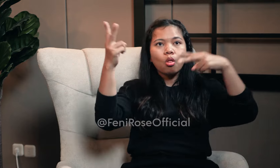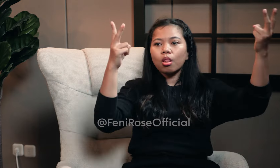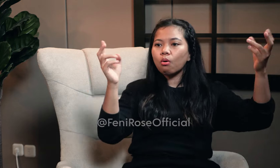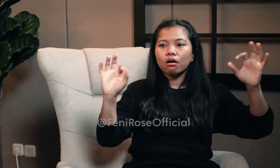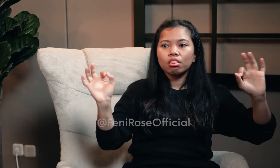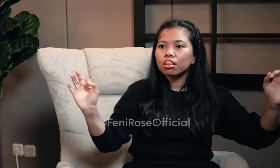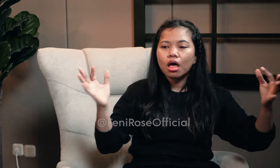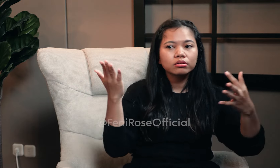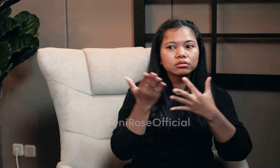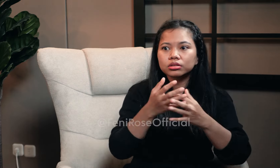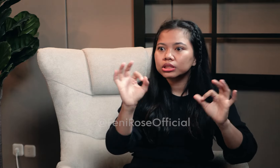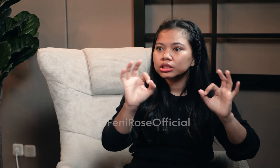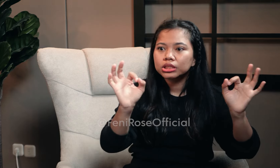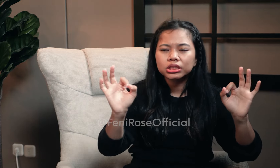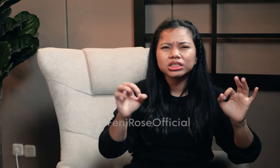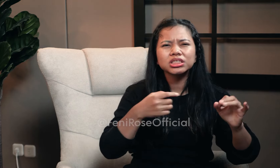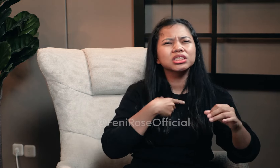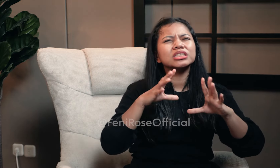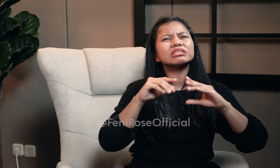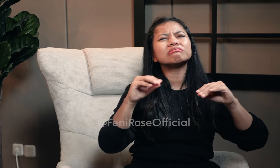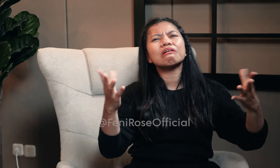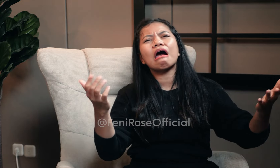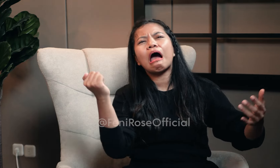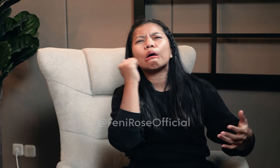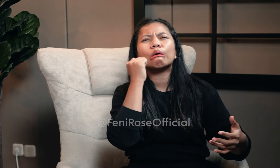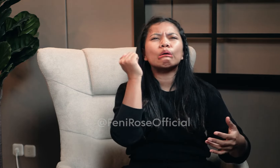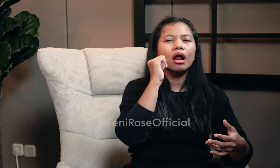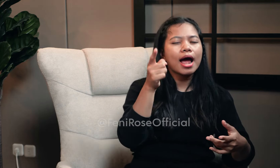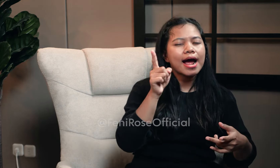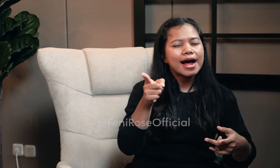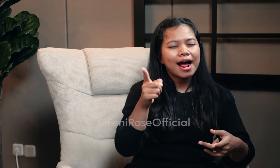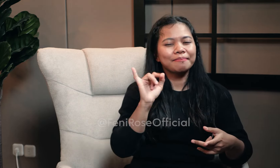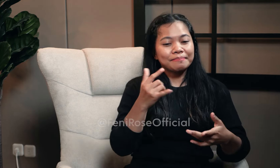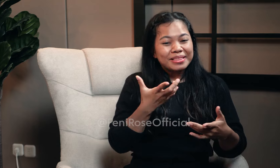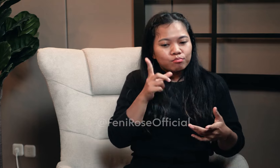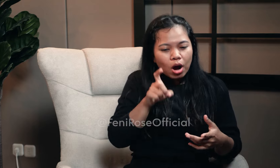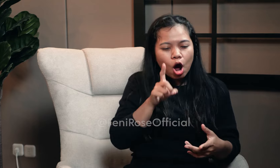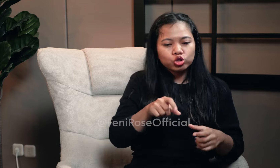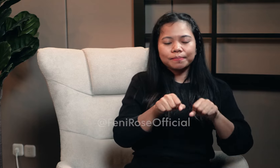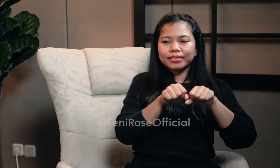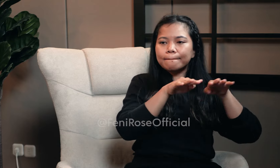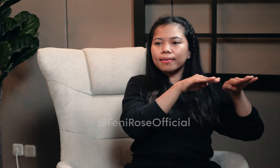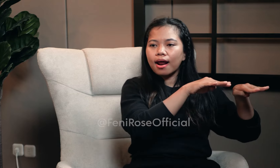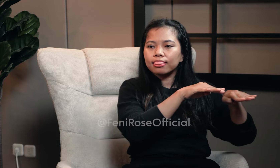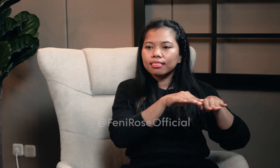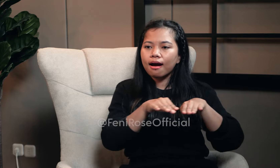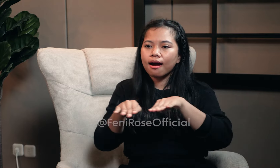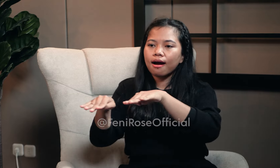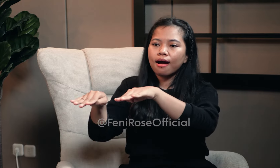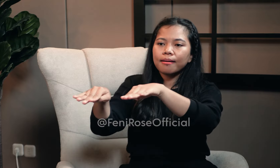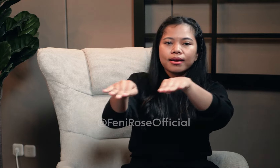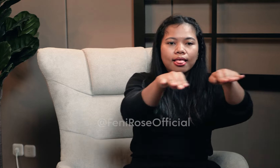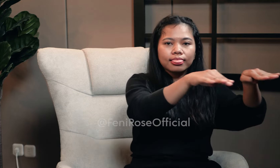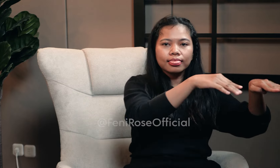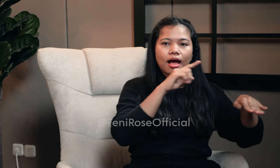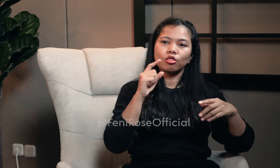lebihh Kalau di luar tuh kayak akses tidak ada sama sekali pekerjaan dan pengangguran tuh banyak nah saya berharap